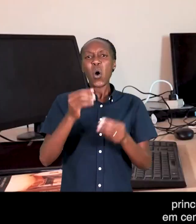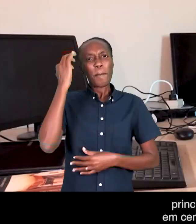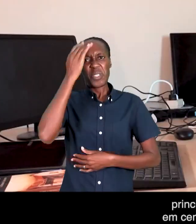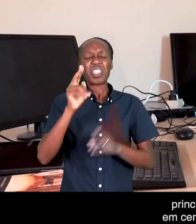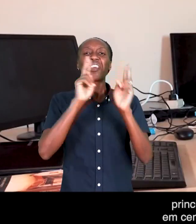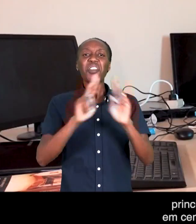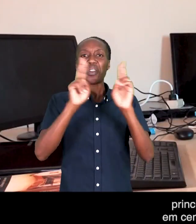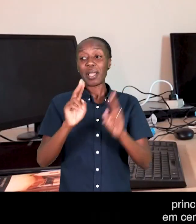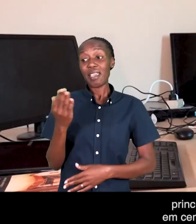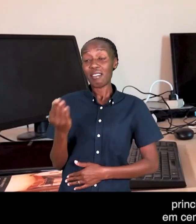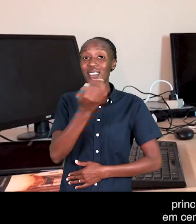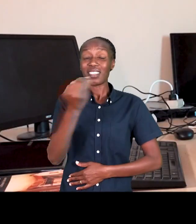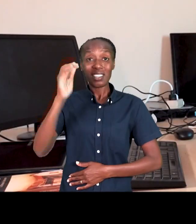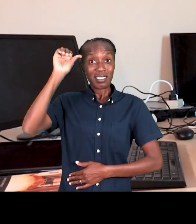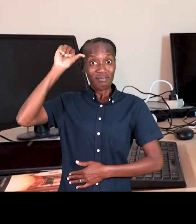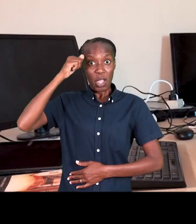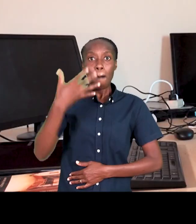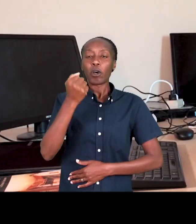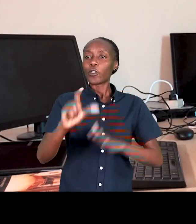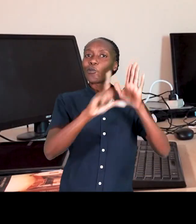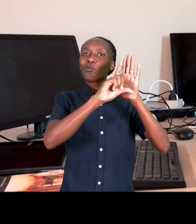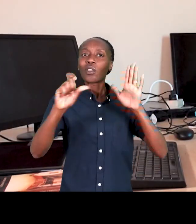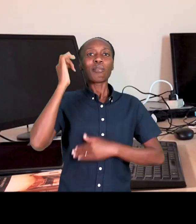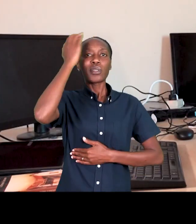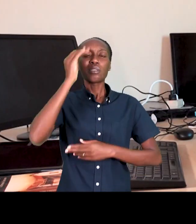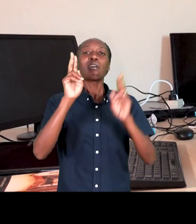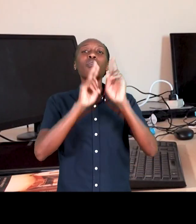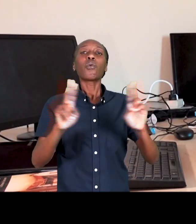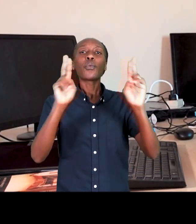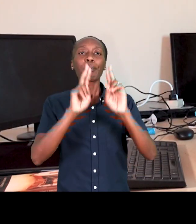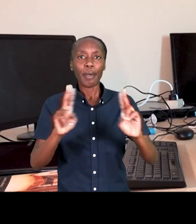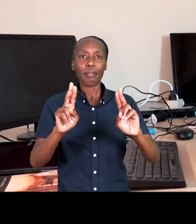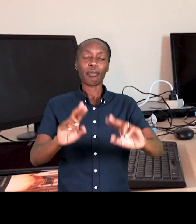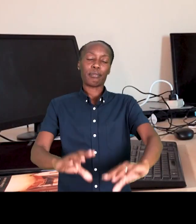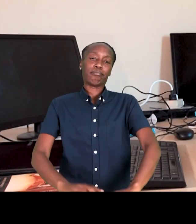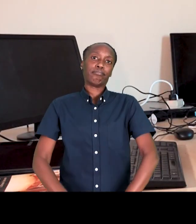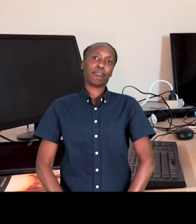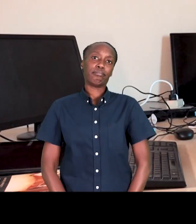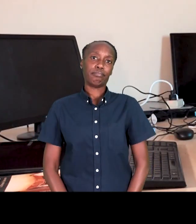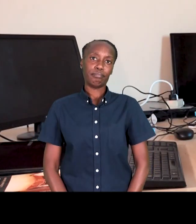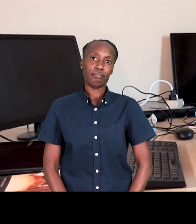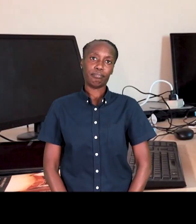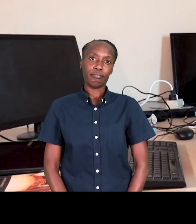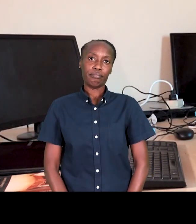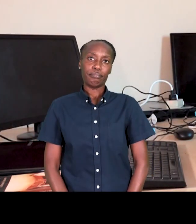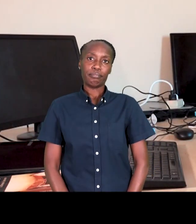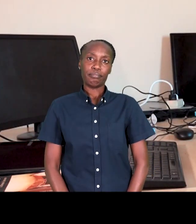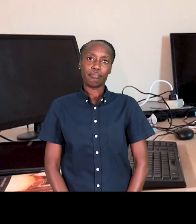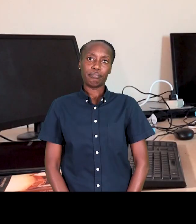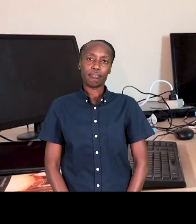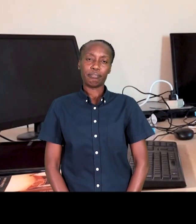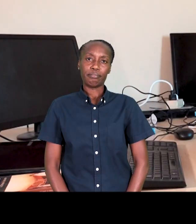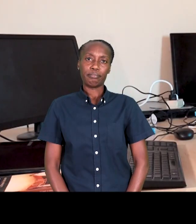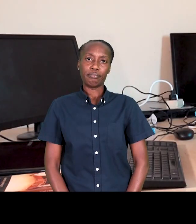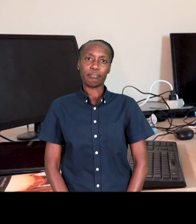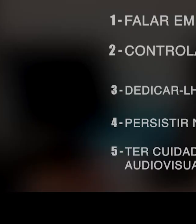que faz depois vai se rir ou depois vai sorrir ou leva isso com alguma naturalidade. A criança autista pode pegar isto e